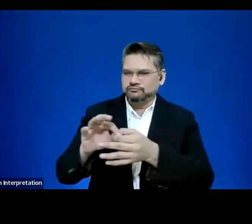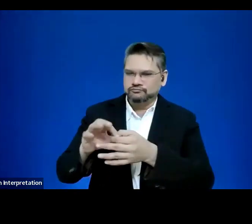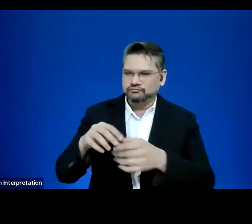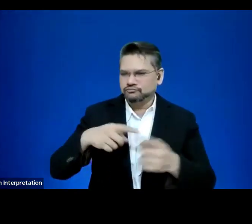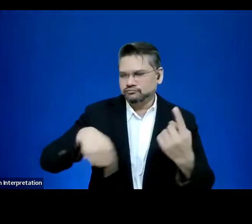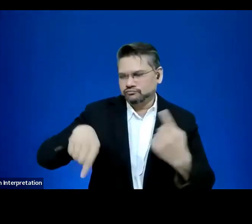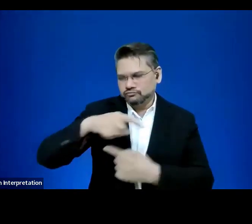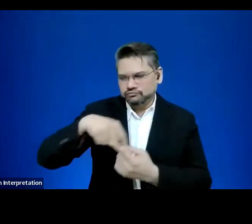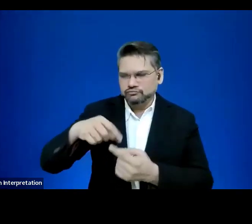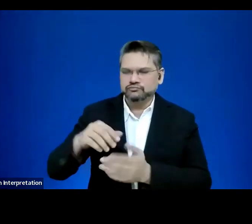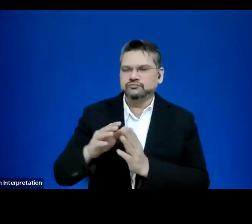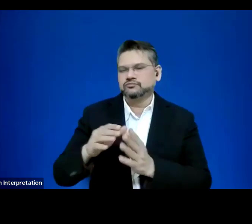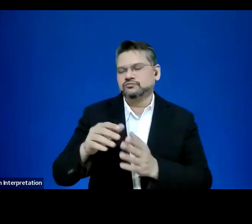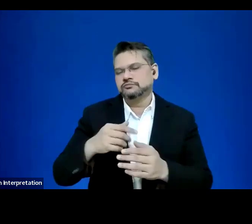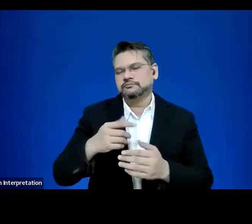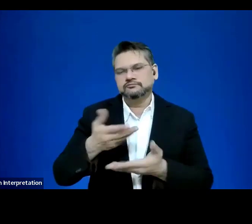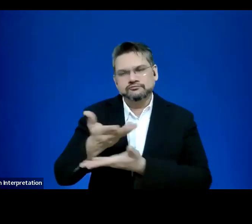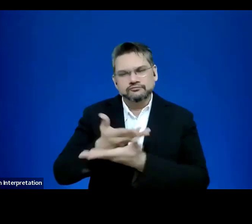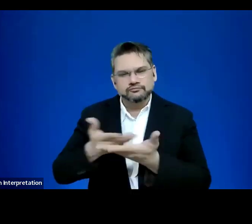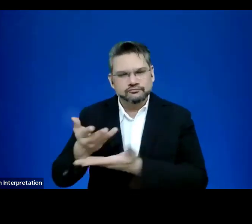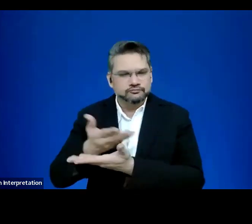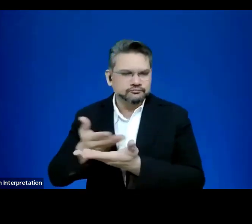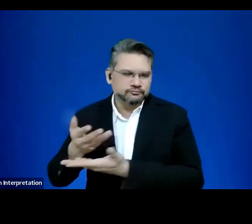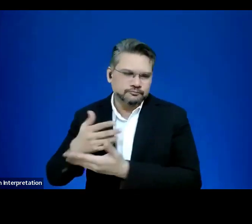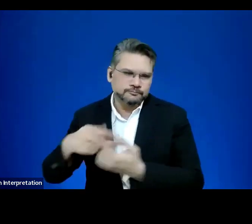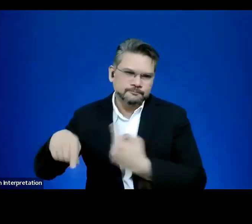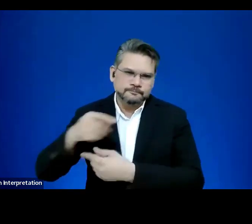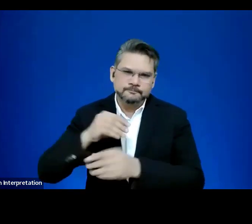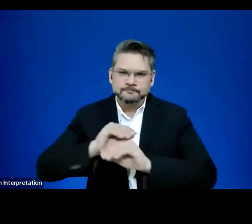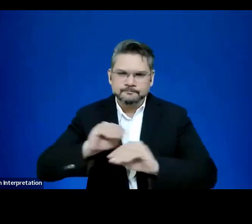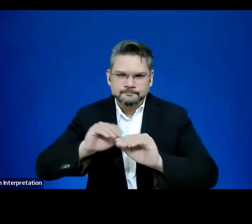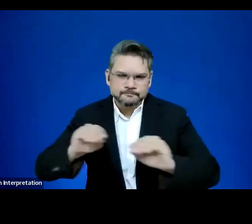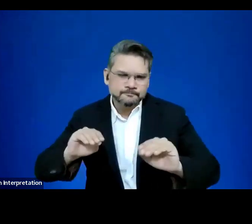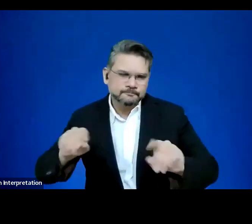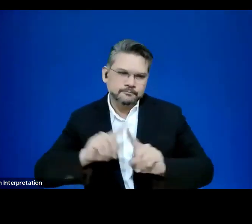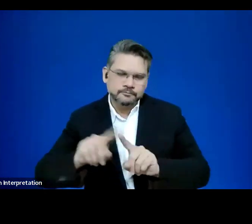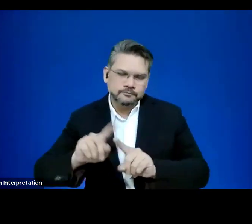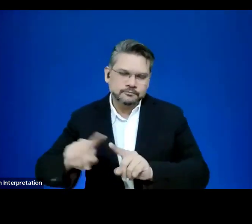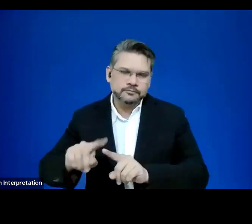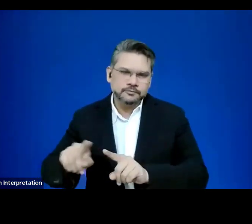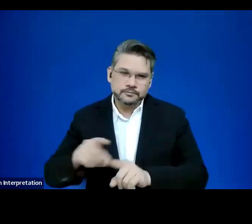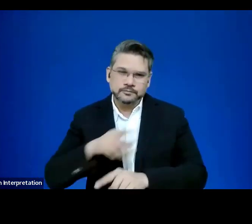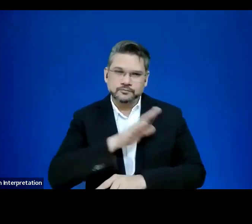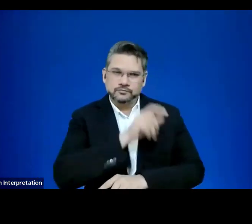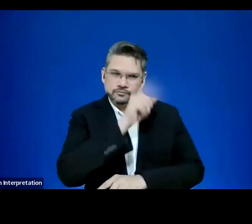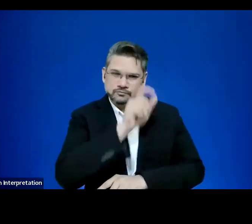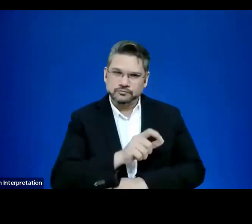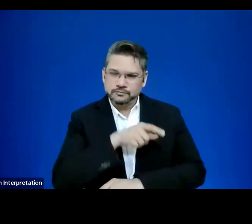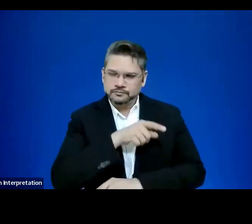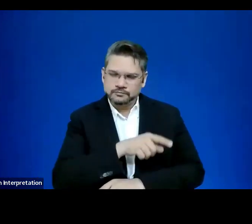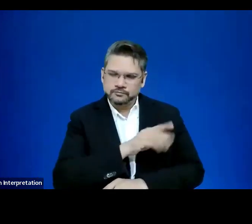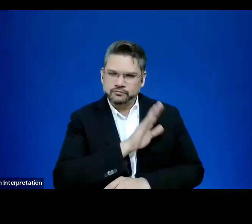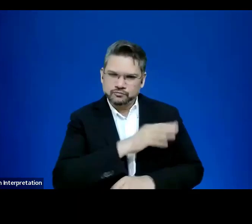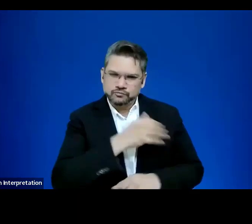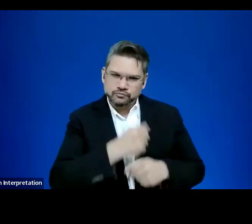他让我们的社群能够更推进我们这些残疾的包容性，能够